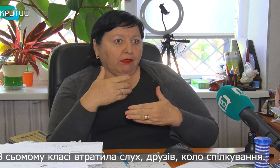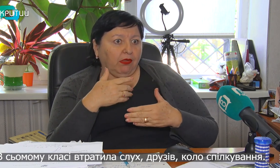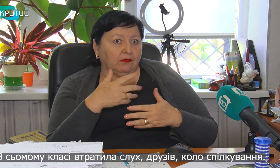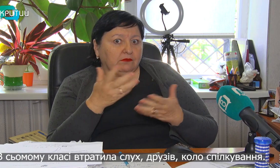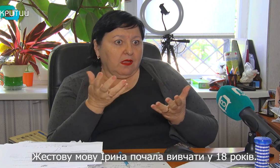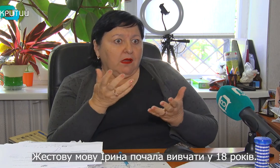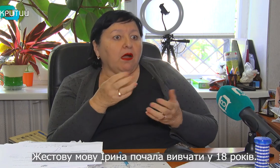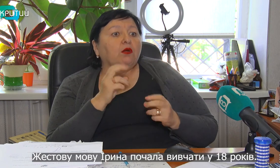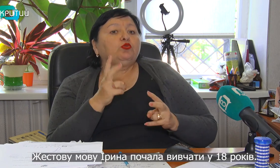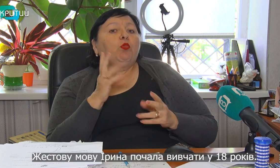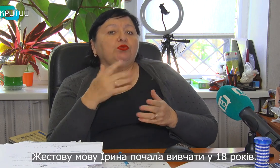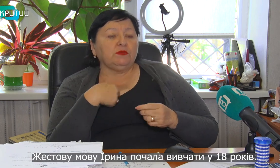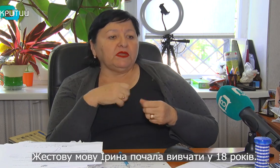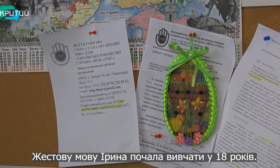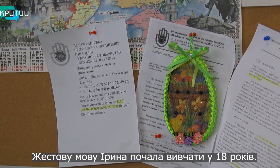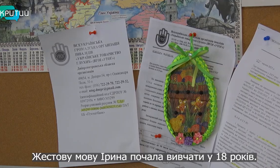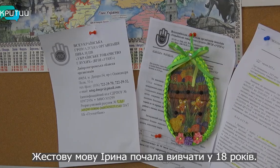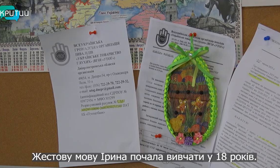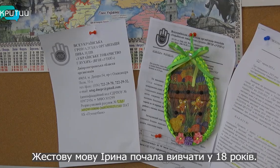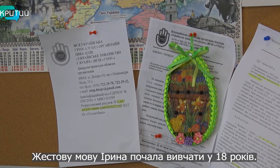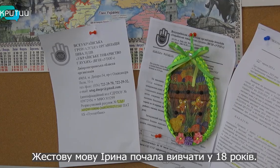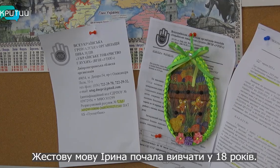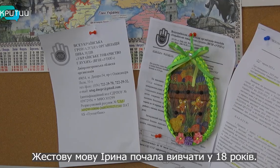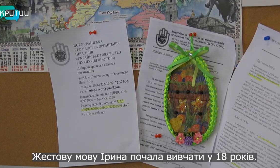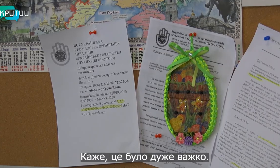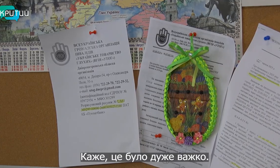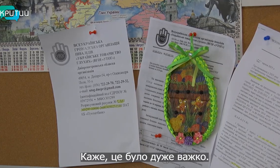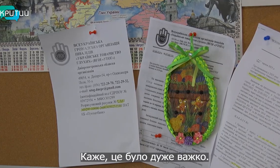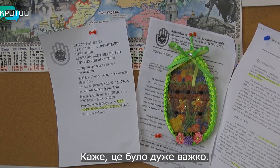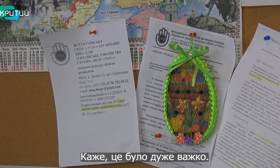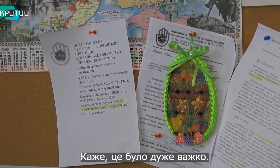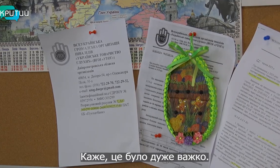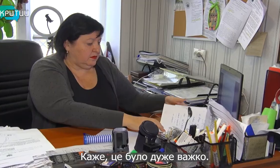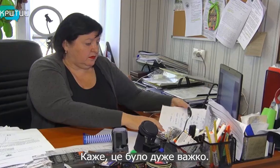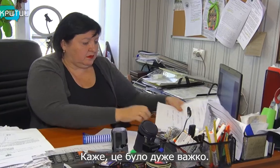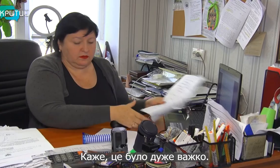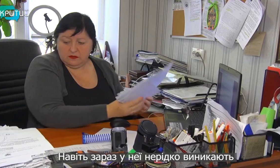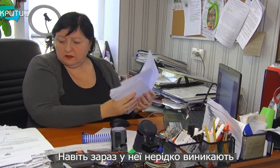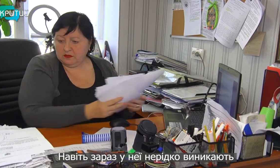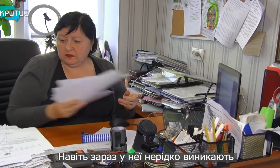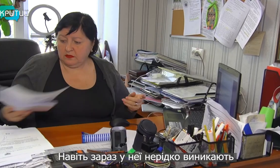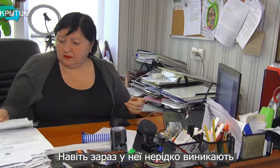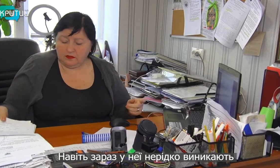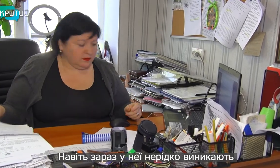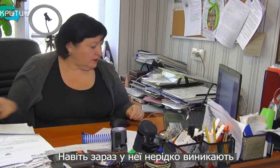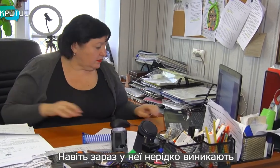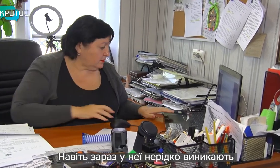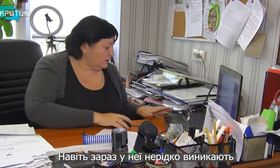общения. Жестову мову Ірина почала вивчати у 18 років. Каже, це було дуже важко. Навіть зараз у неї нерідко виникають